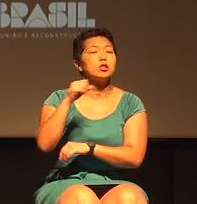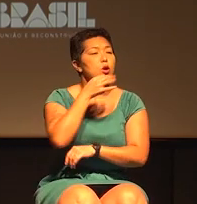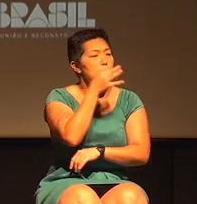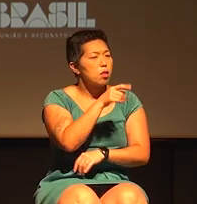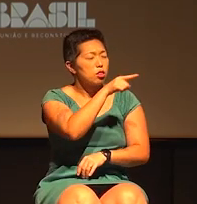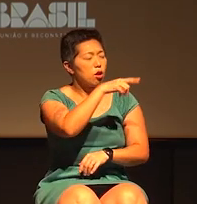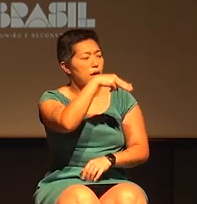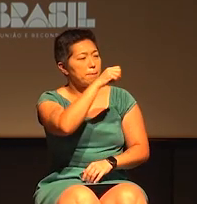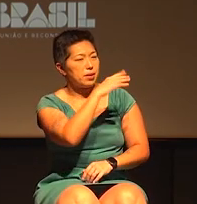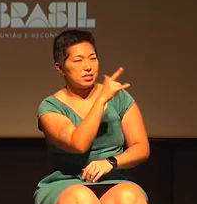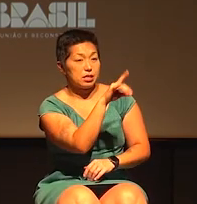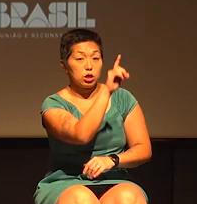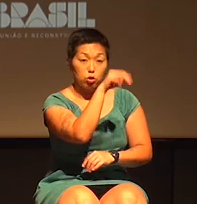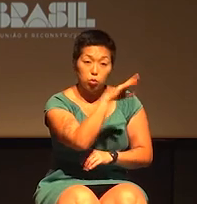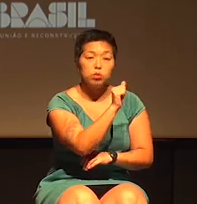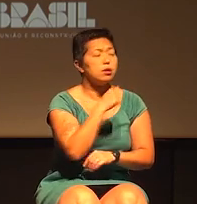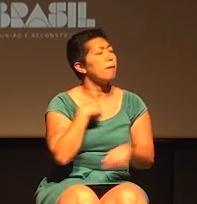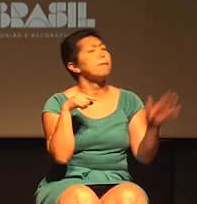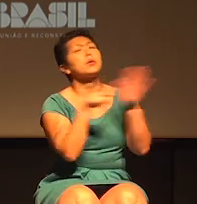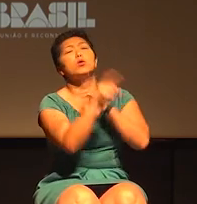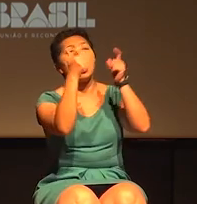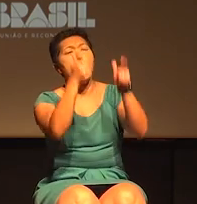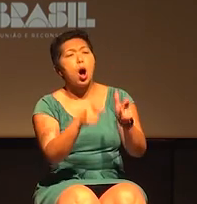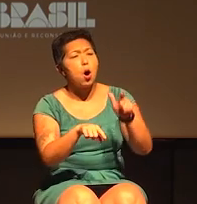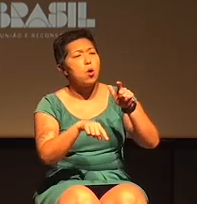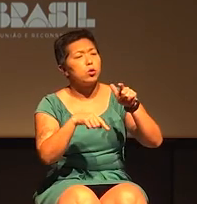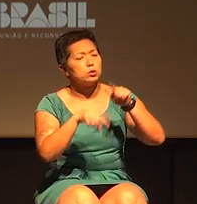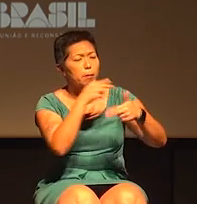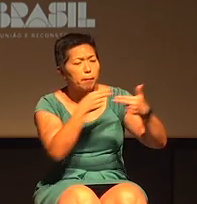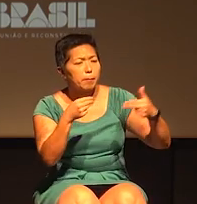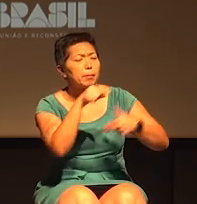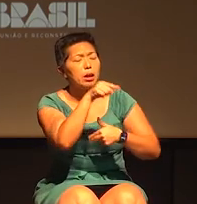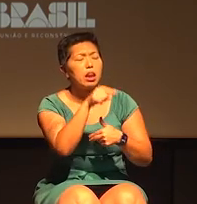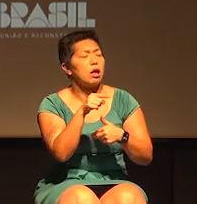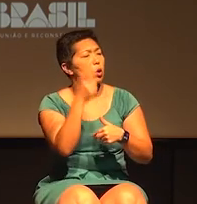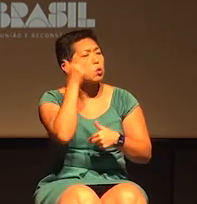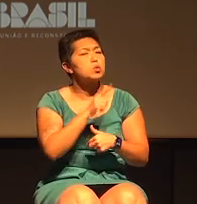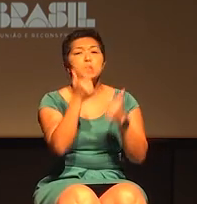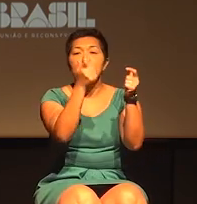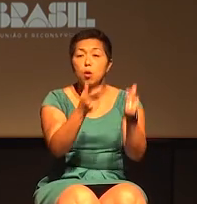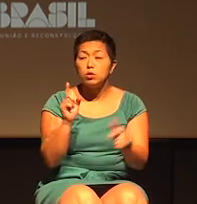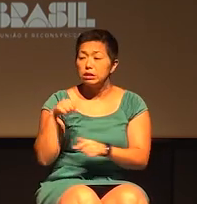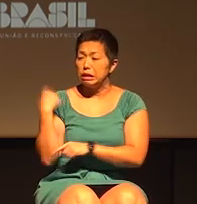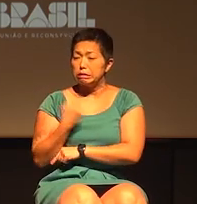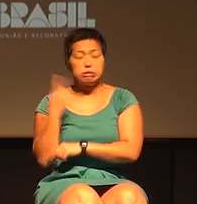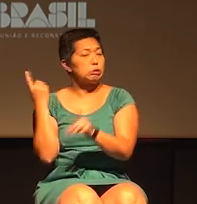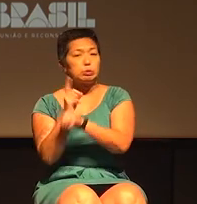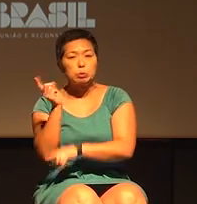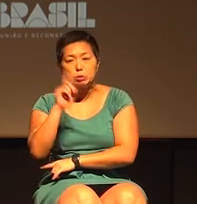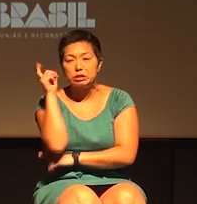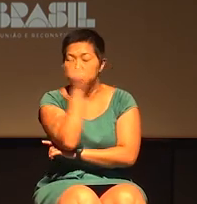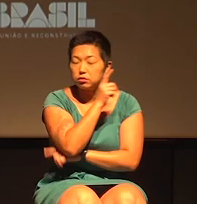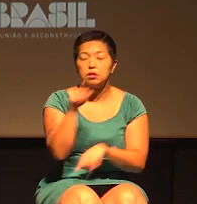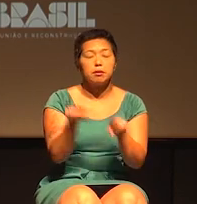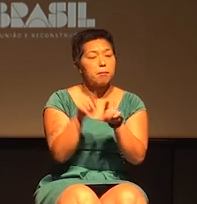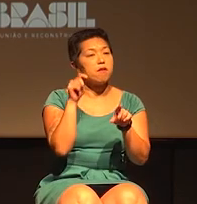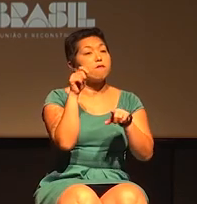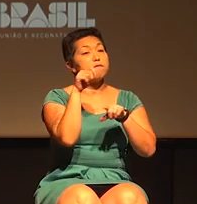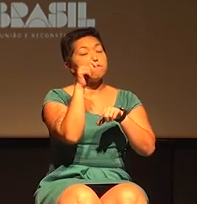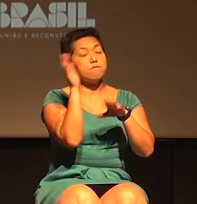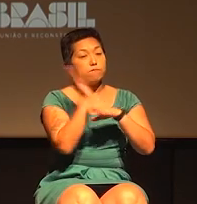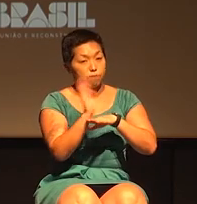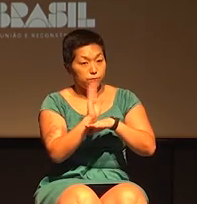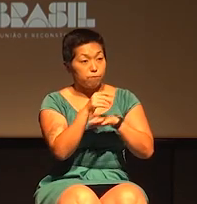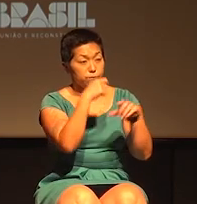conseguiram essa embalagem a gente tá com dificuldade e tal e e os vídeos das pessoas né que que frequentam as as cozinhas